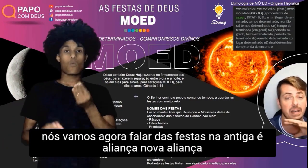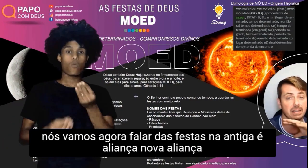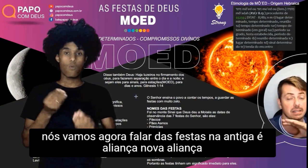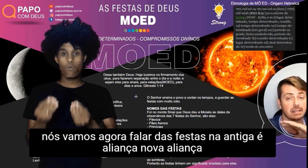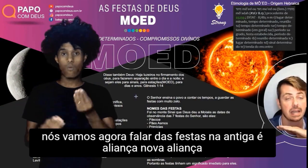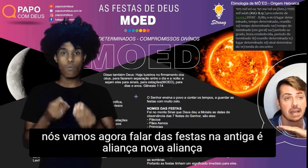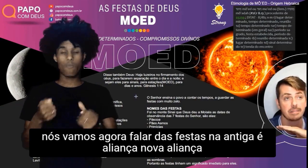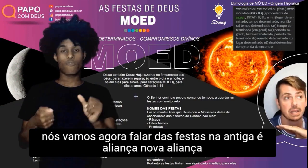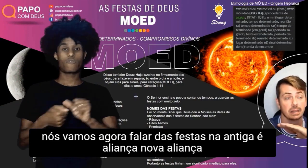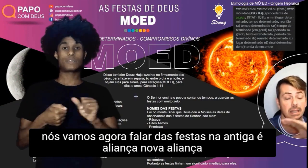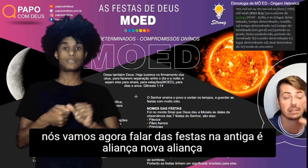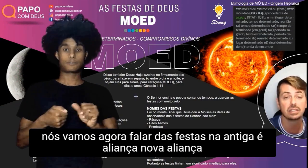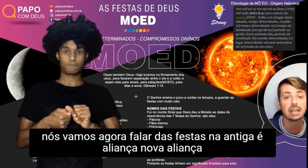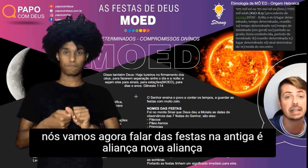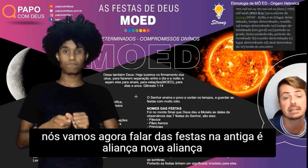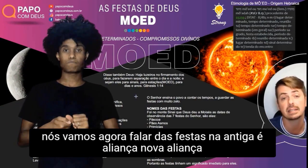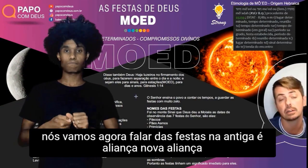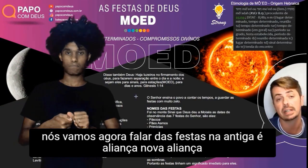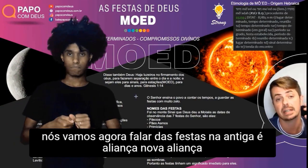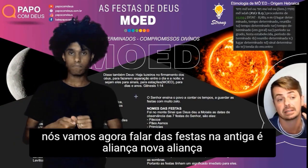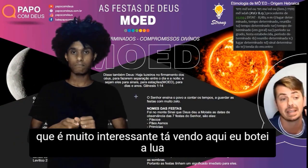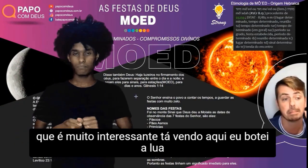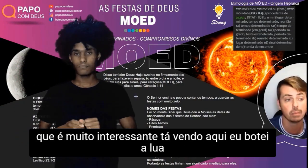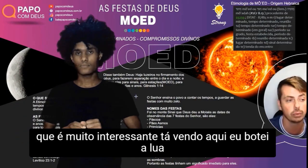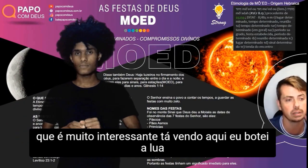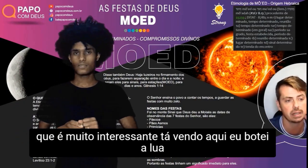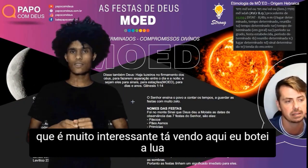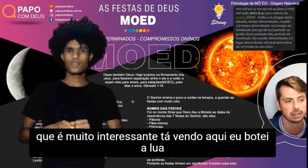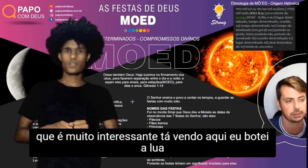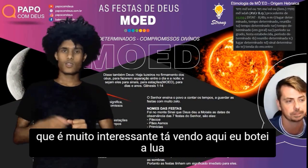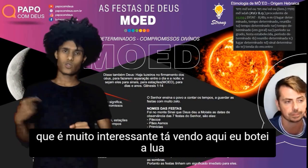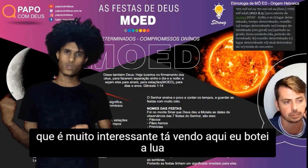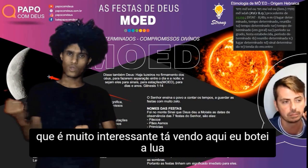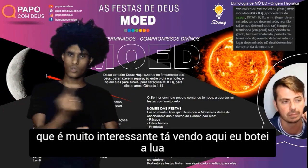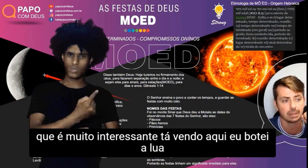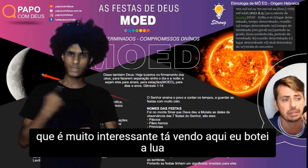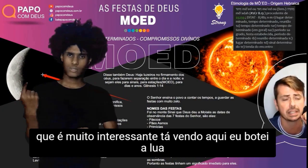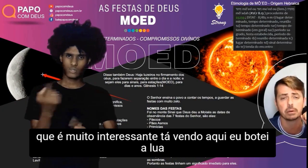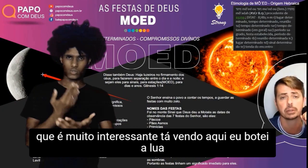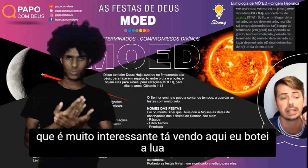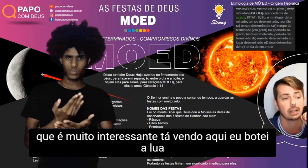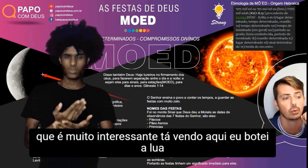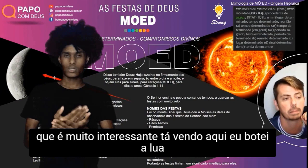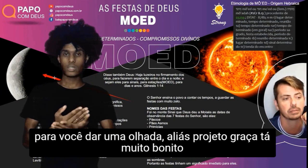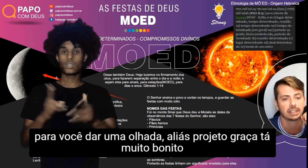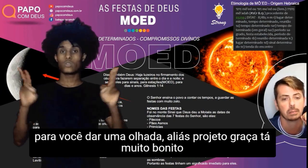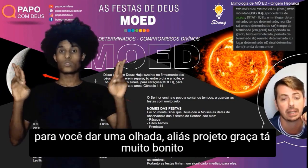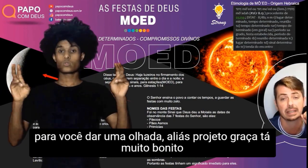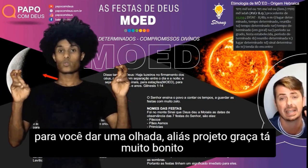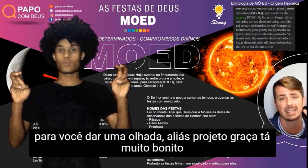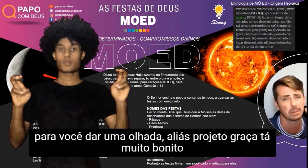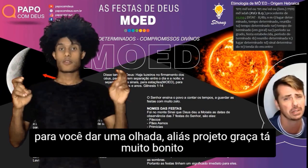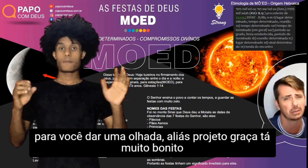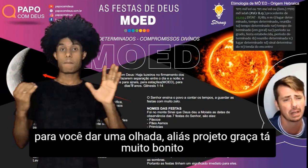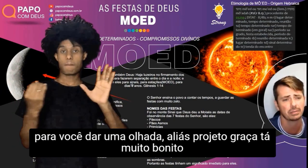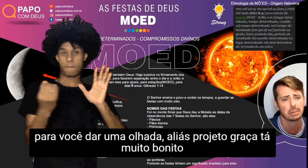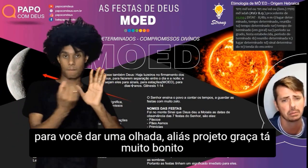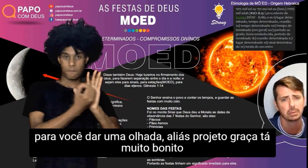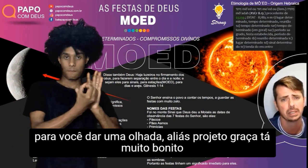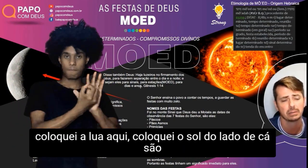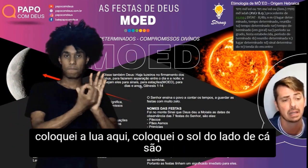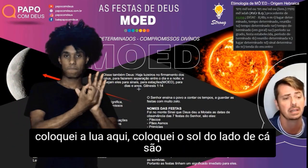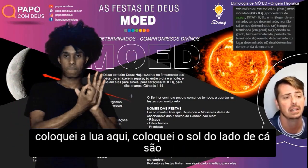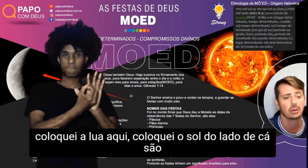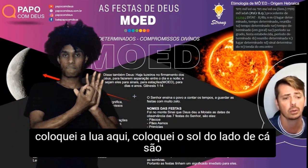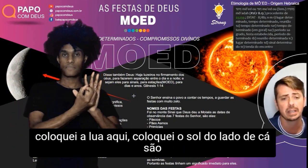falar das festas na Antiga Aliança e na Nova Aliança, que é muito interessante. Tá vendo aqui? Eu botei a lua para você dar uma olhada. Aliás, esse projeto gráfico tá